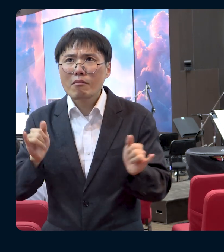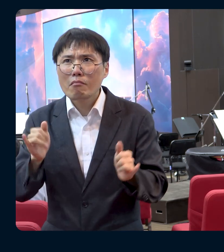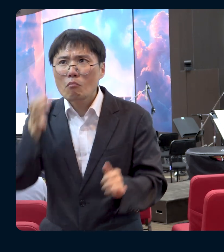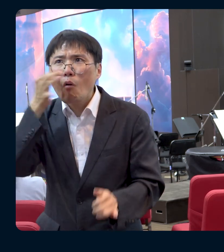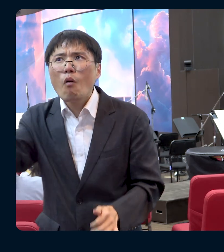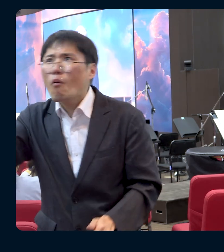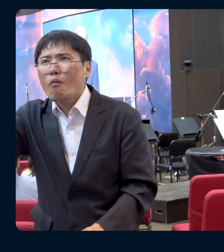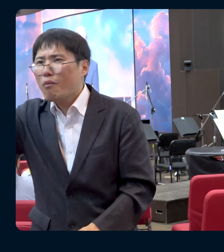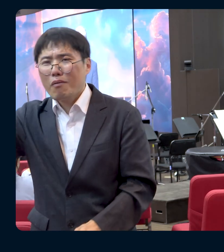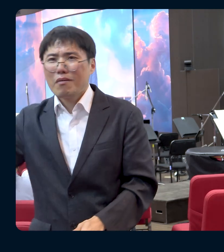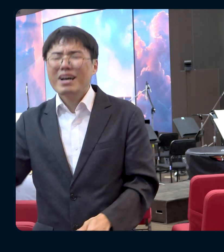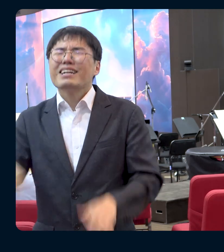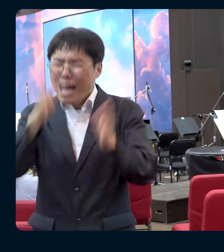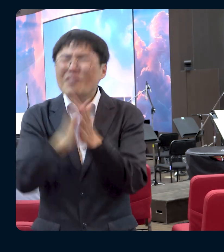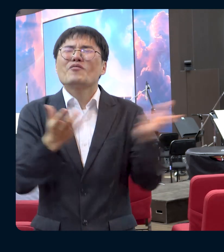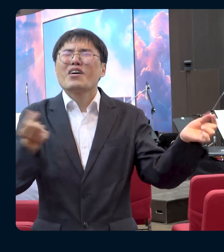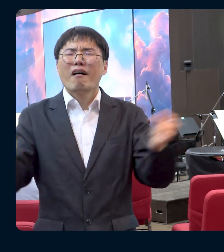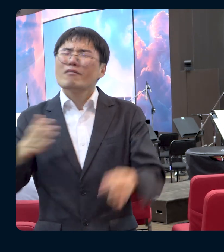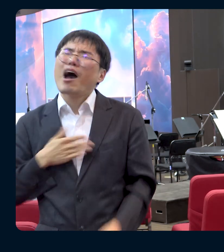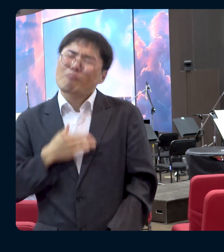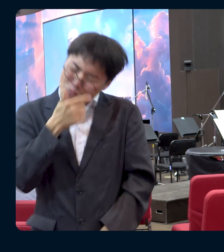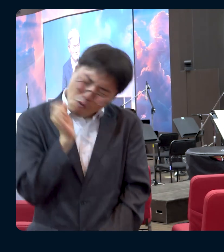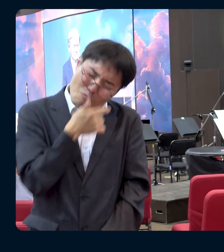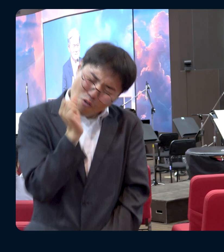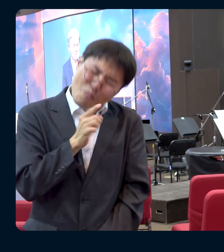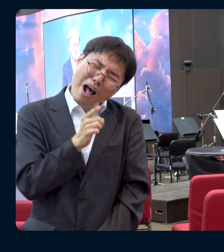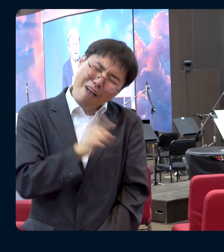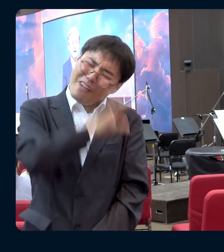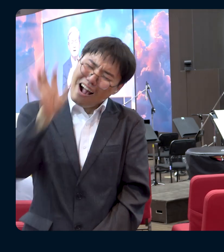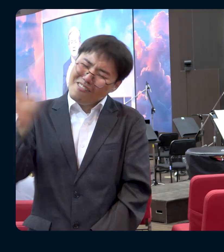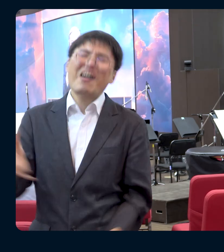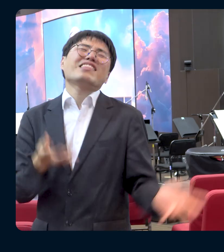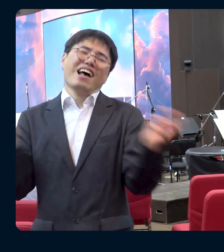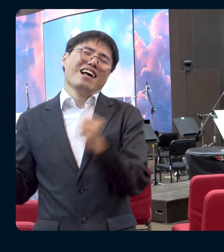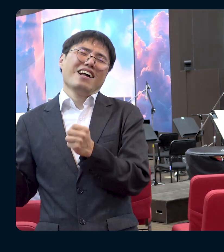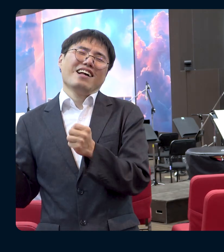말하는 사람 본 적이 없고요. 다들 그래요. 난 아직 믿음이 부족하다고.